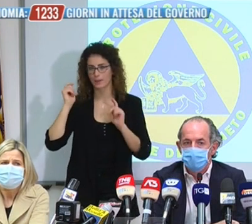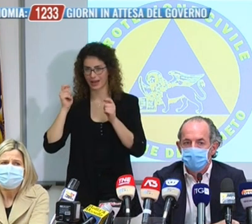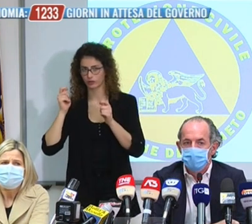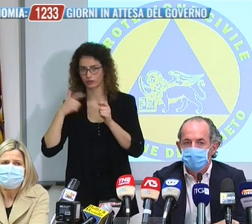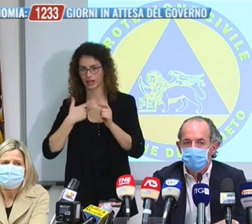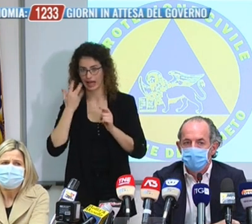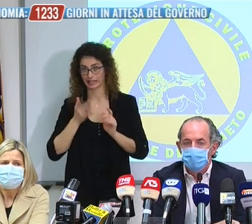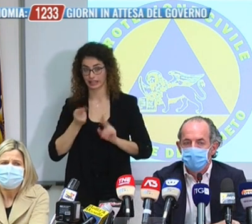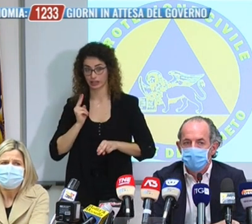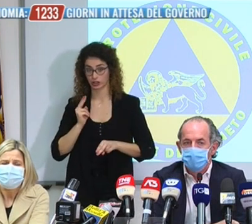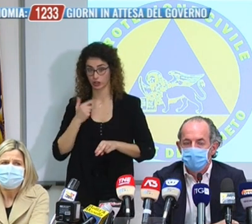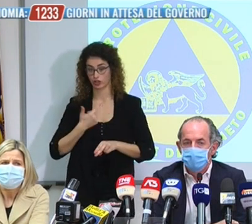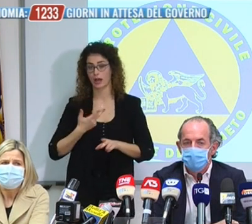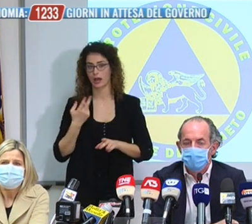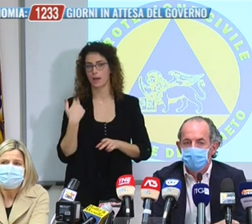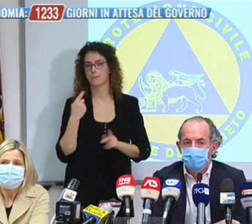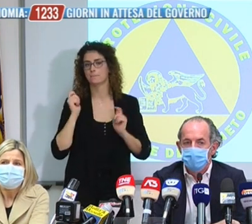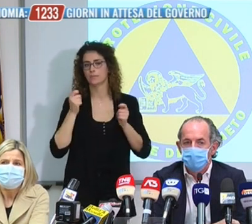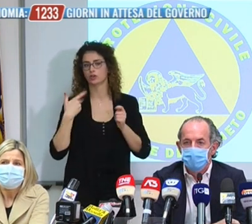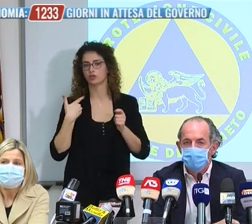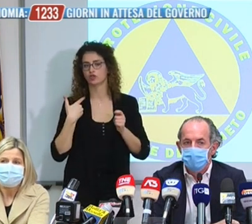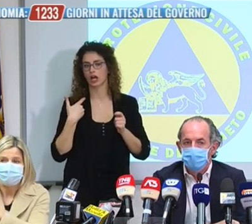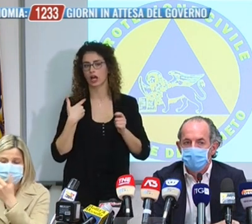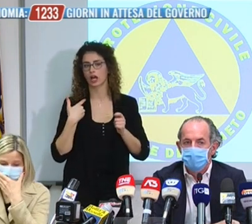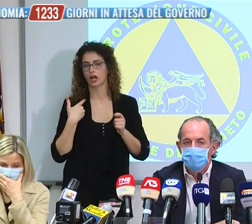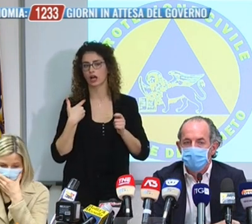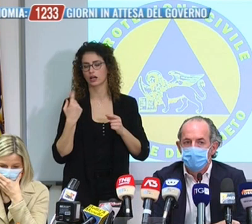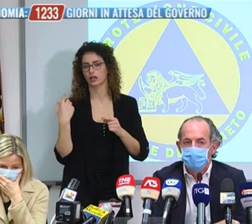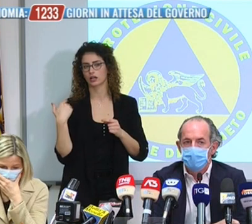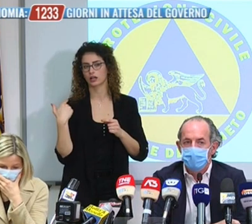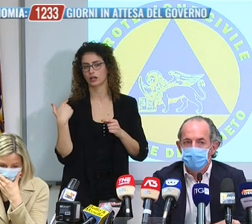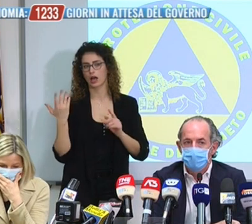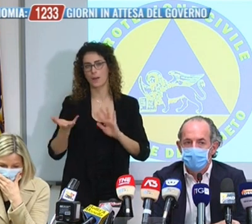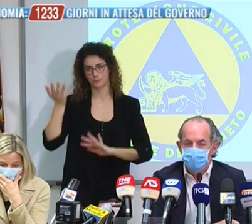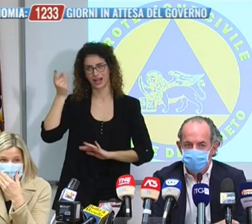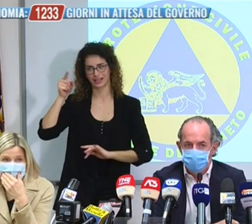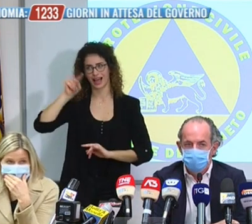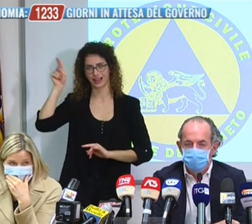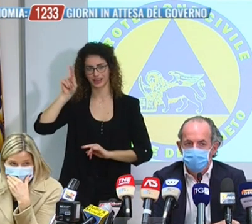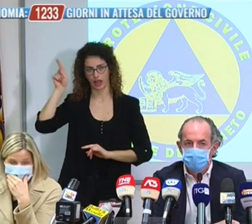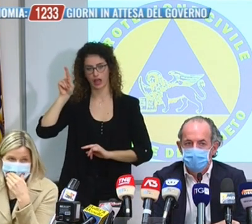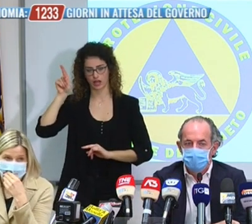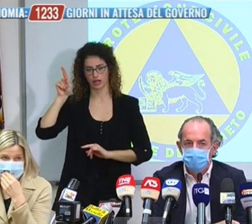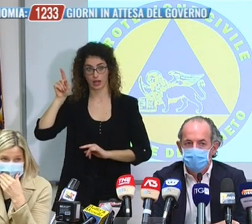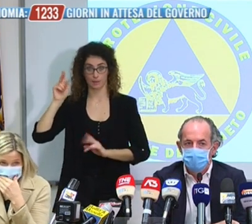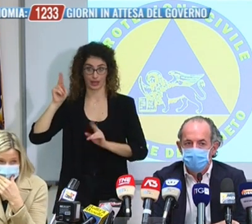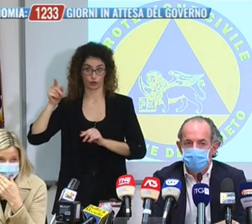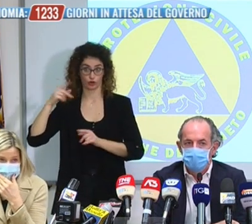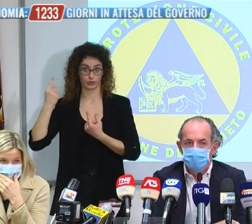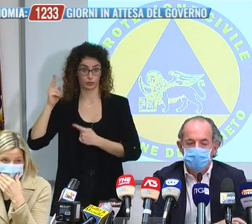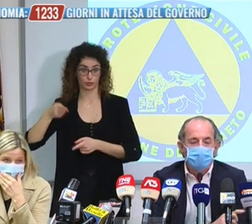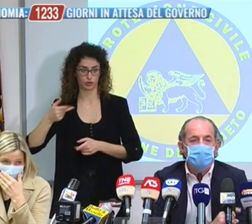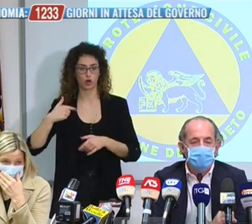di Padova sapevamo fino a qualche giorno fa che in realtà la parte più l'alta Padovana, più toccata era solo l'alta Padovana.